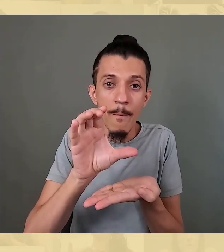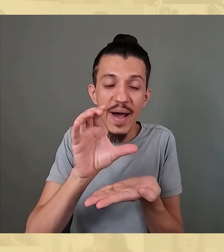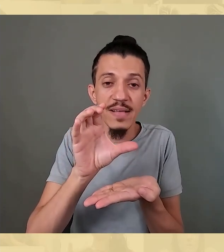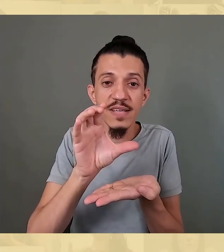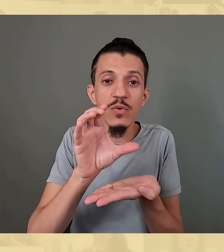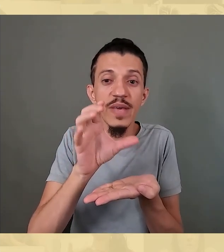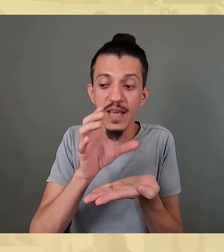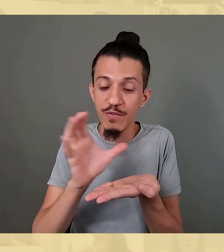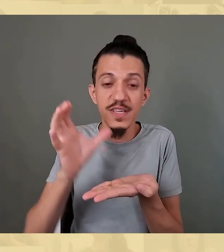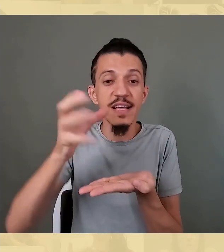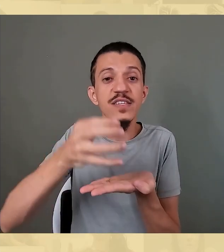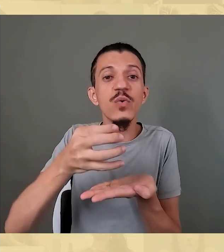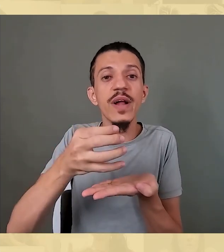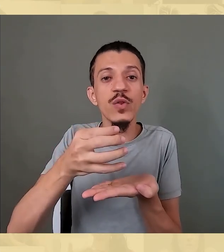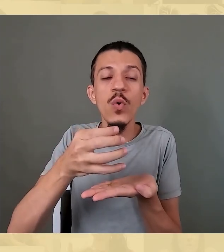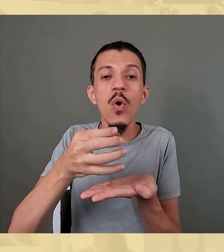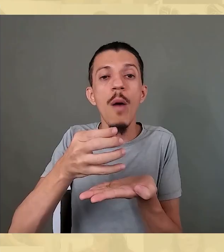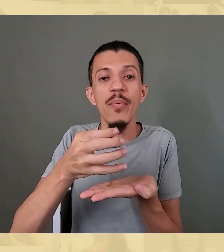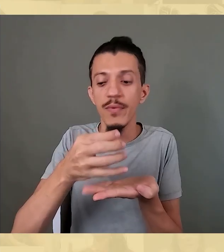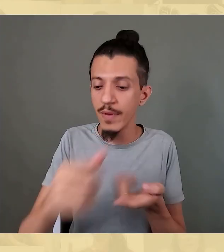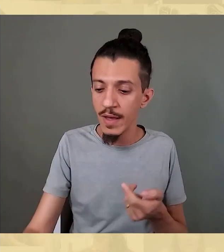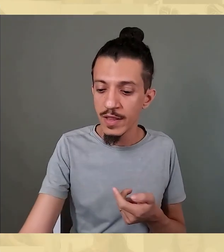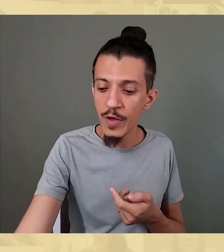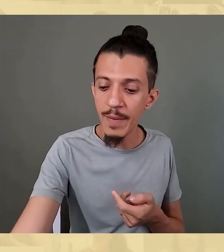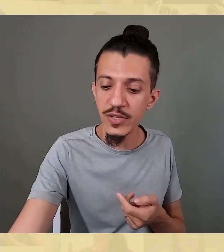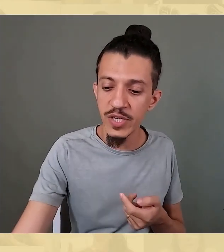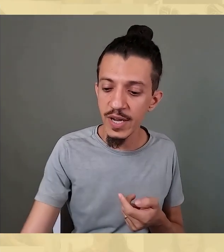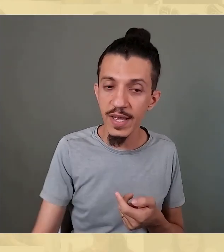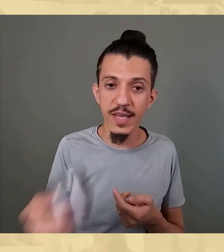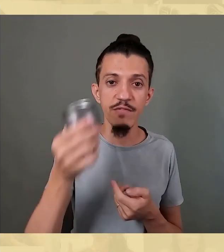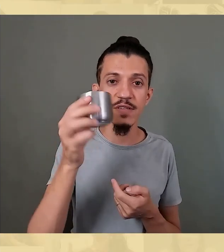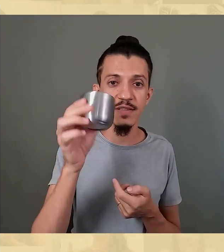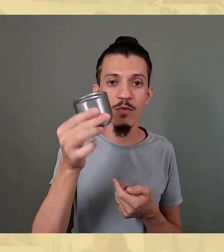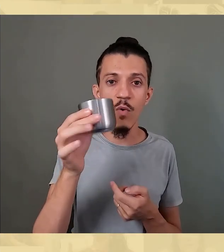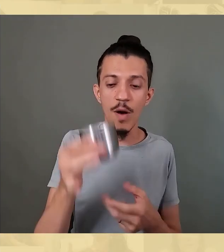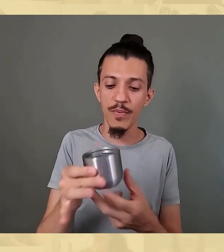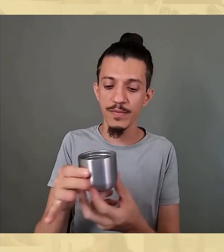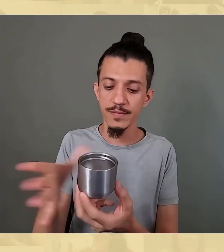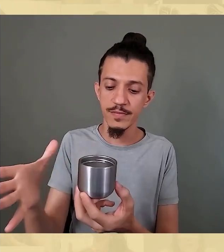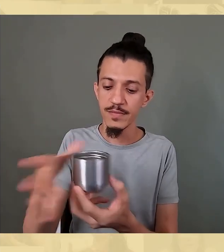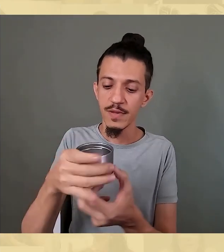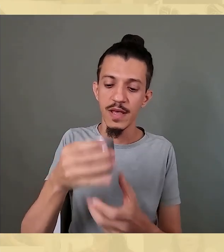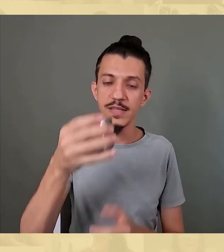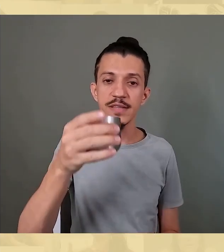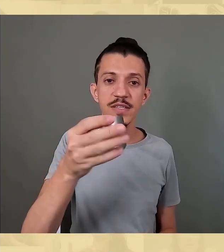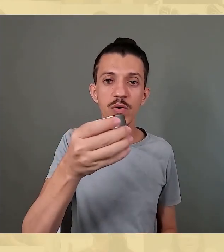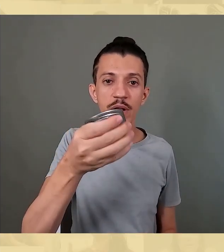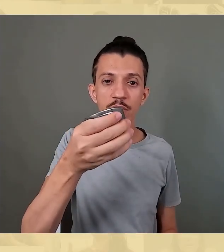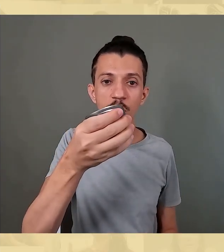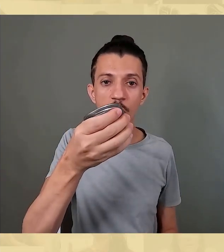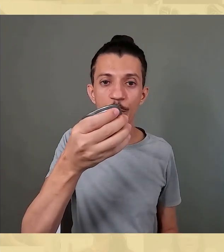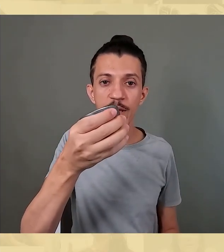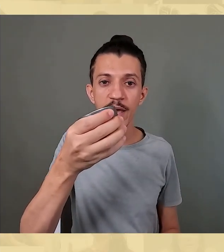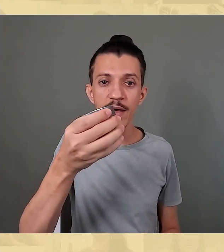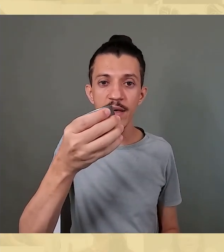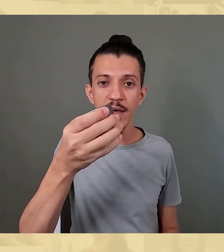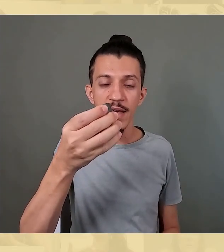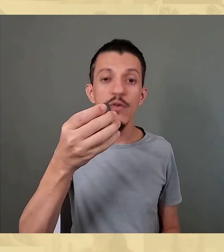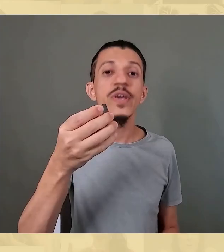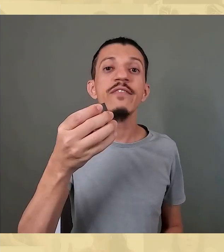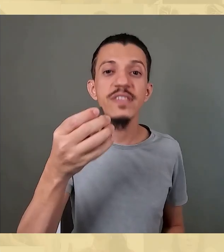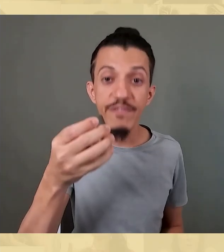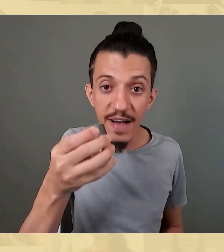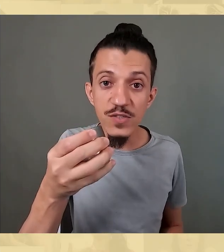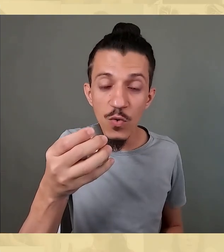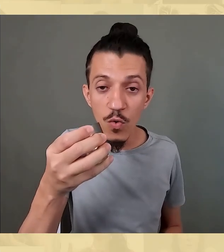mão parecendo o quê? Que você está segurando um copo. Então imagina que aqui você tem um copo. Você está segurando o copo aqui. E